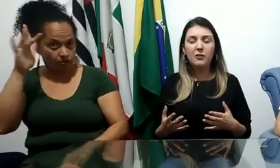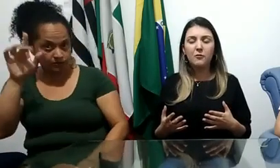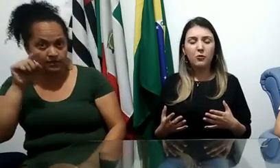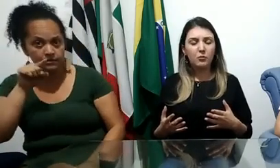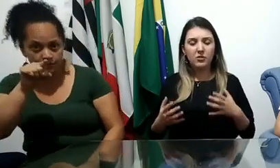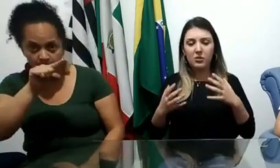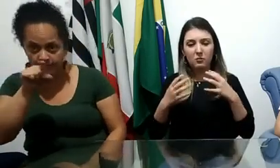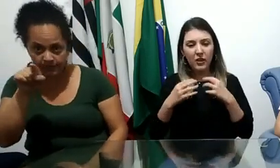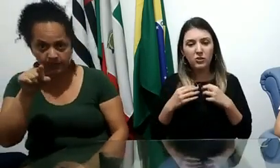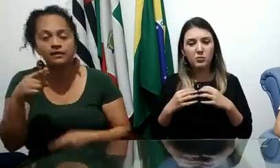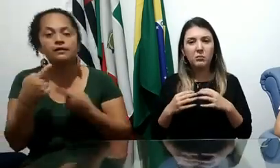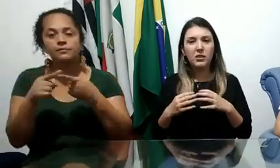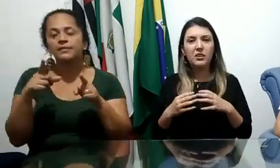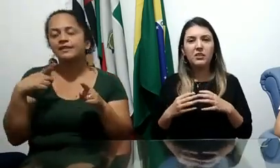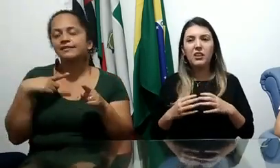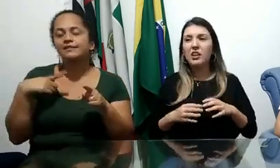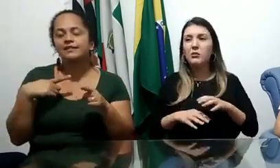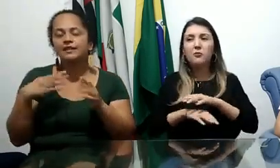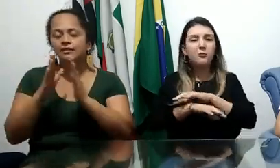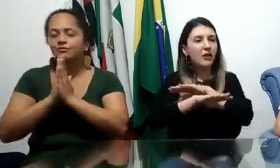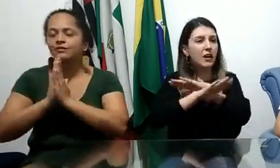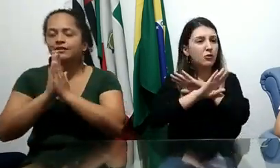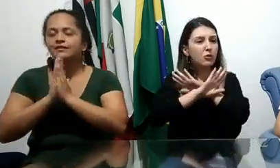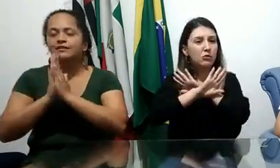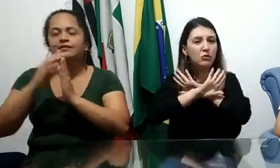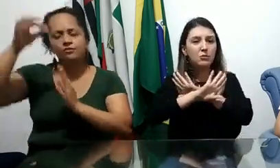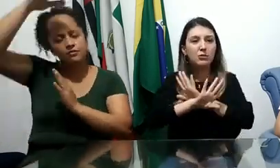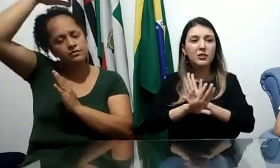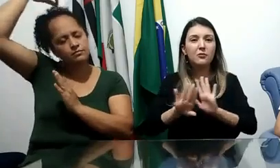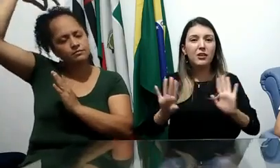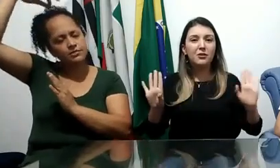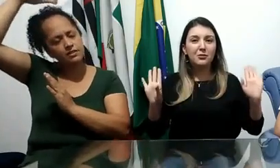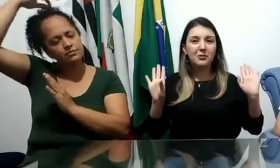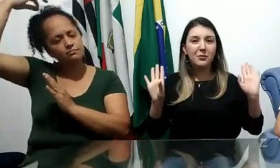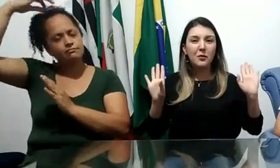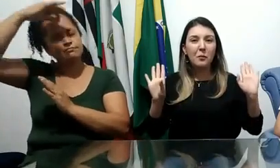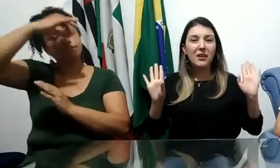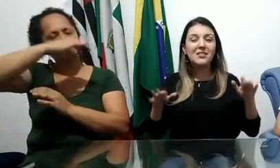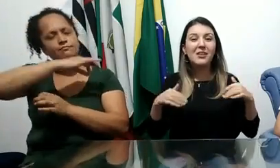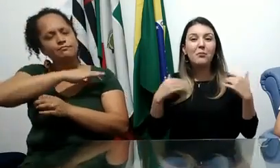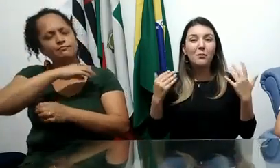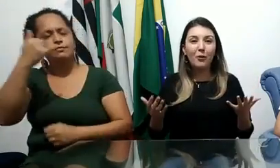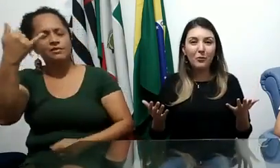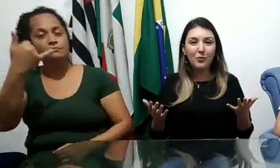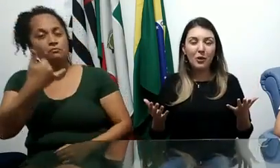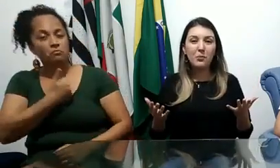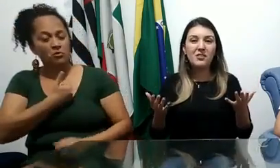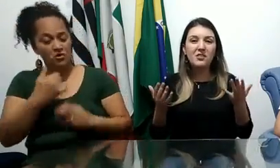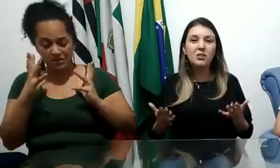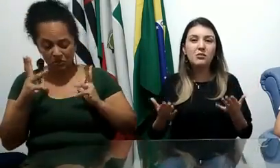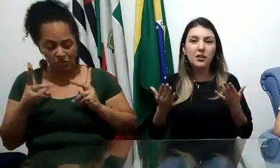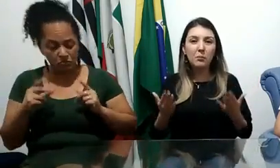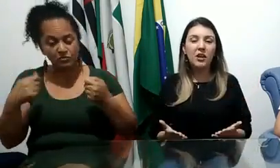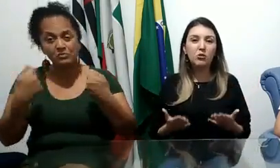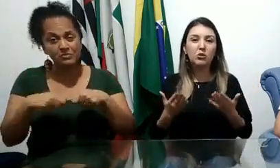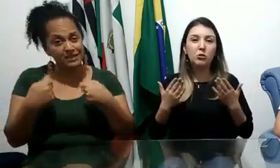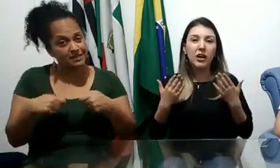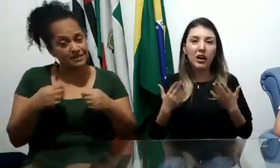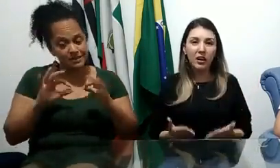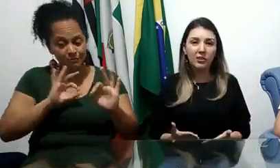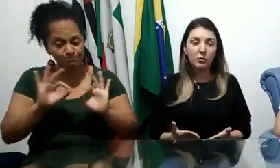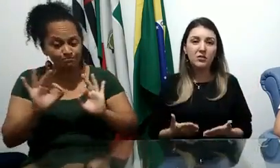Senhor, o Espírito Santo vem sobre mim e me fala todos os meus defeitos. Mas isso é bom, porque eu preciso saber